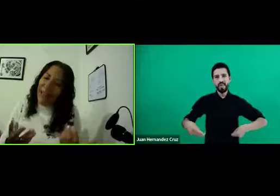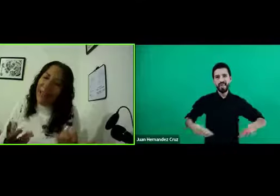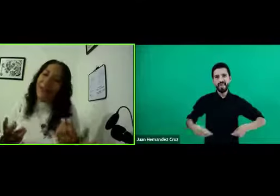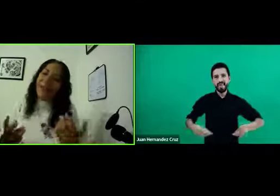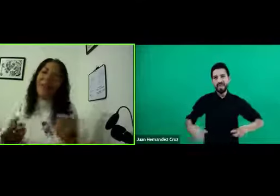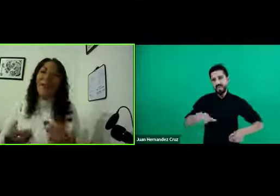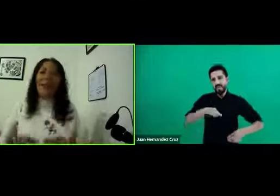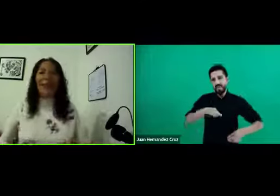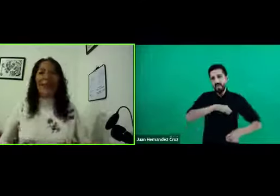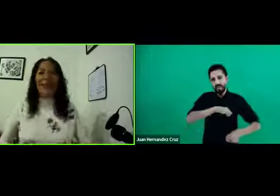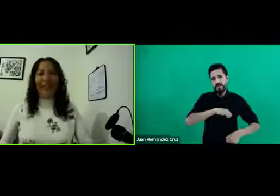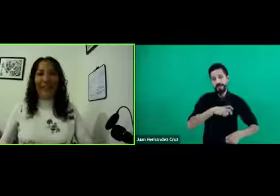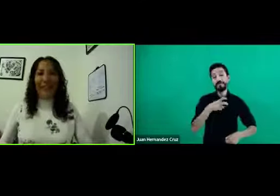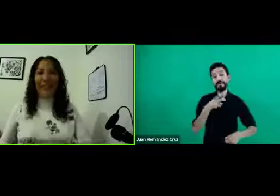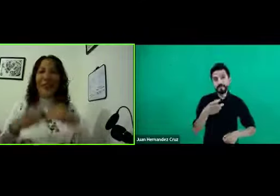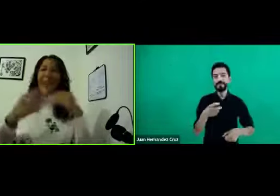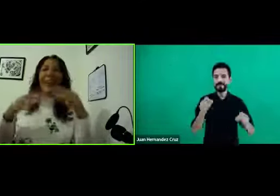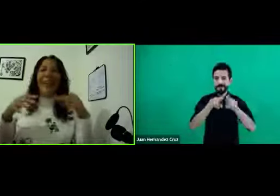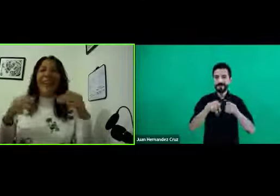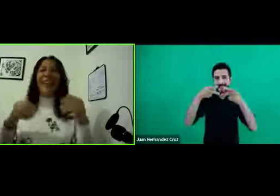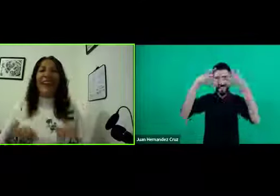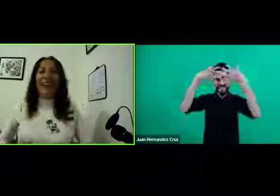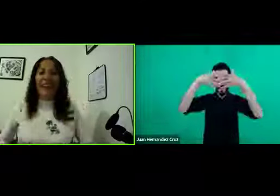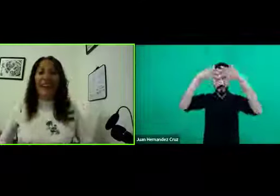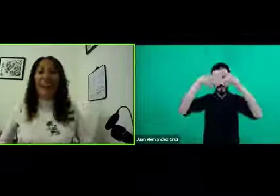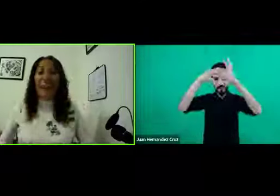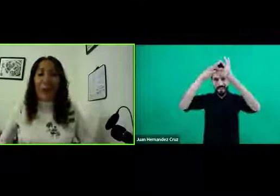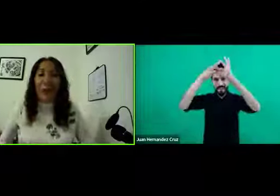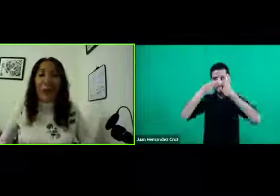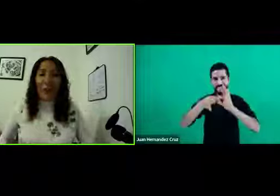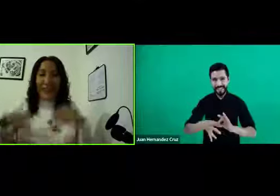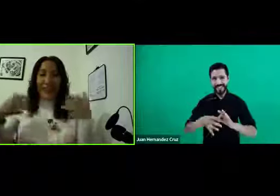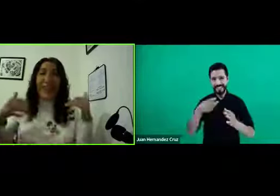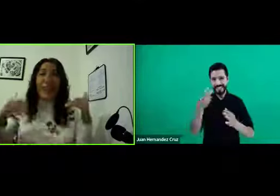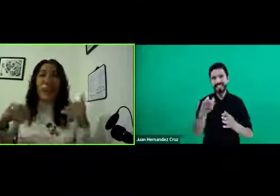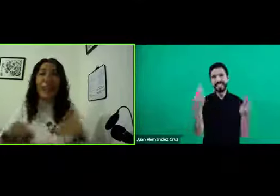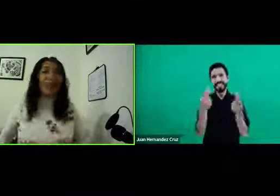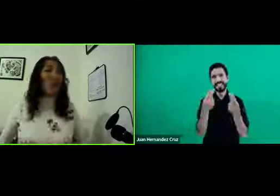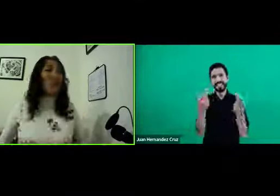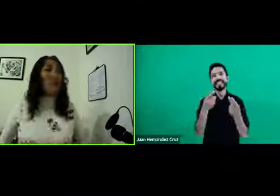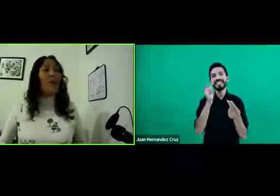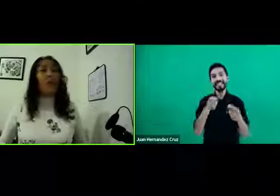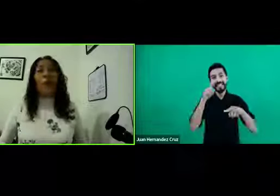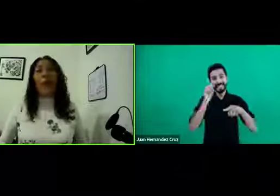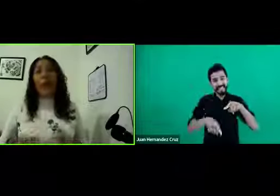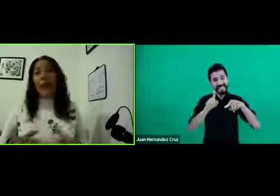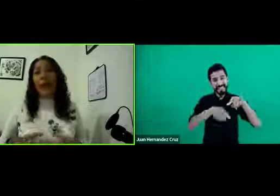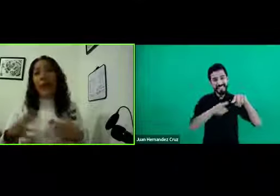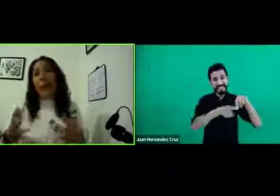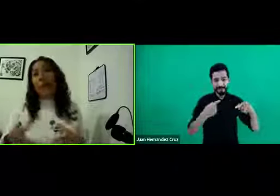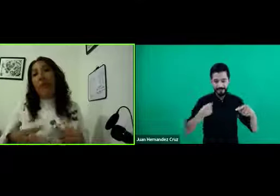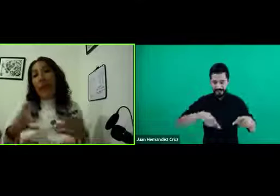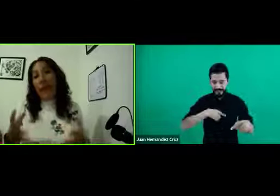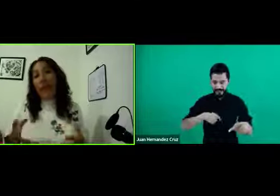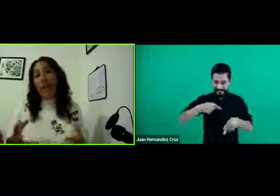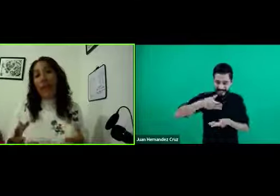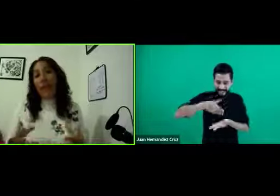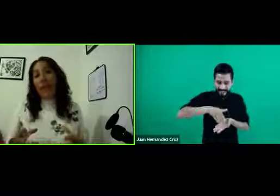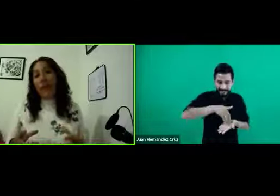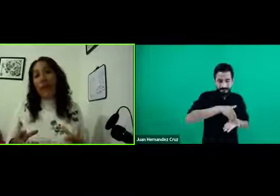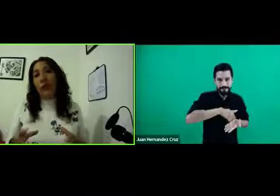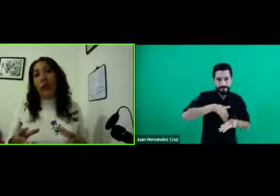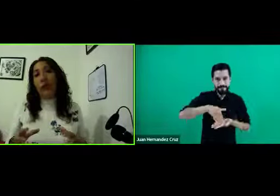también eso se trabaja en neurosintergia para quitárnoslo, ¿no? Sacudírnoslo, para poder pasar